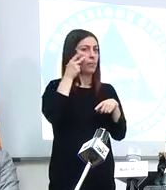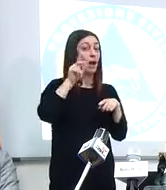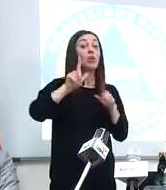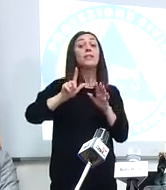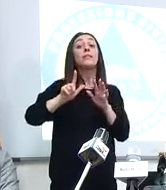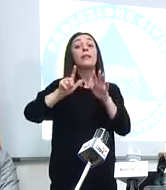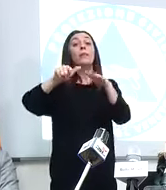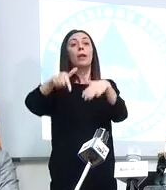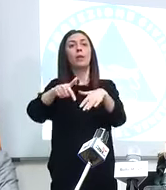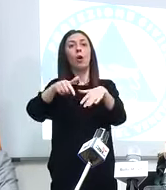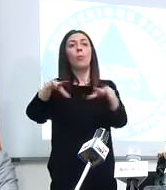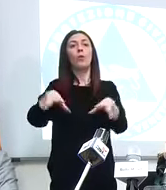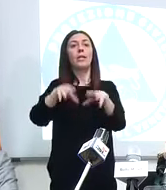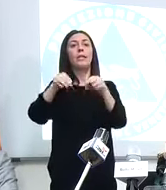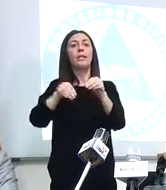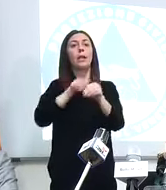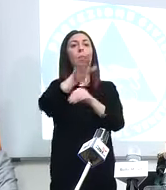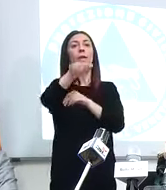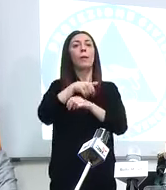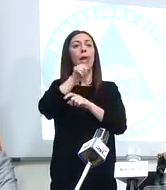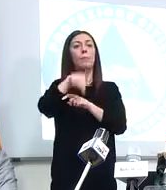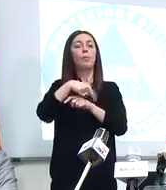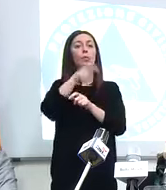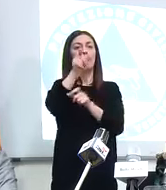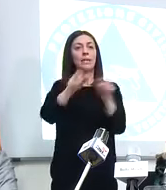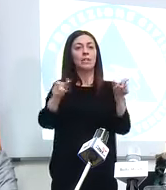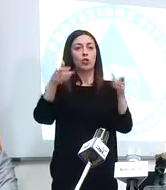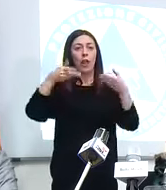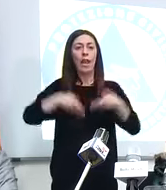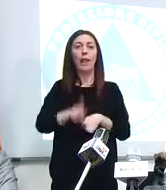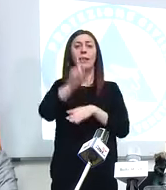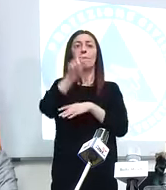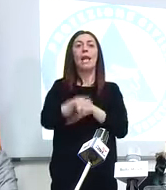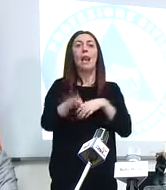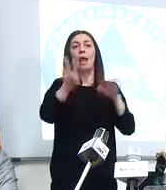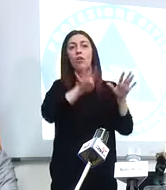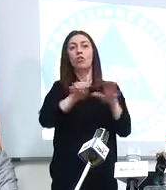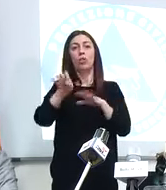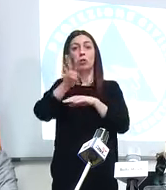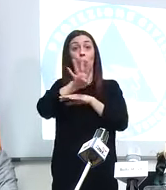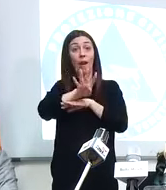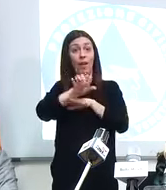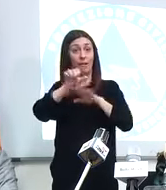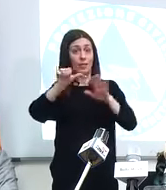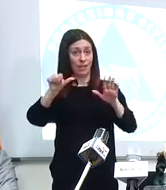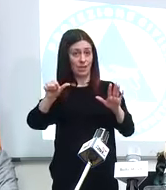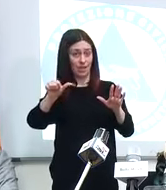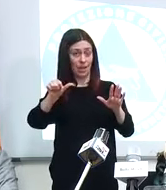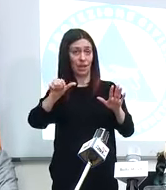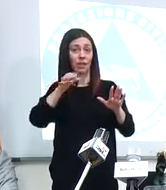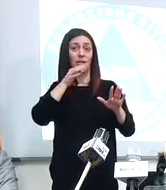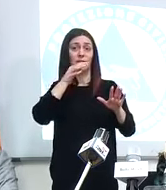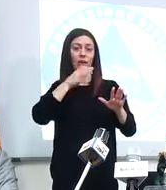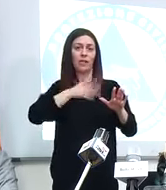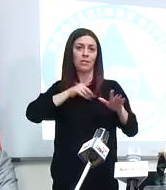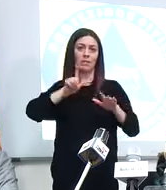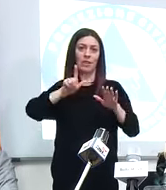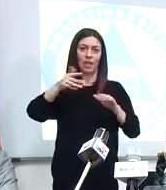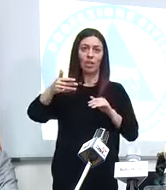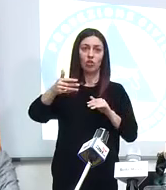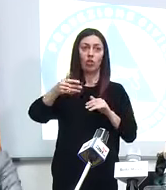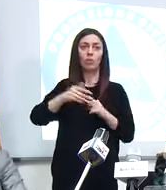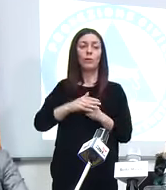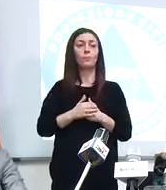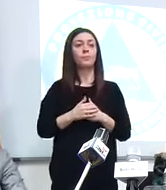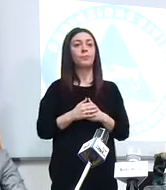a chiamare i nati del 46, quindi i nuovi 75enni, il primo di,